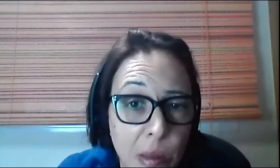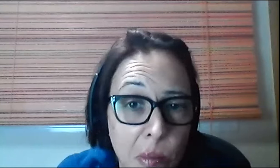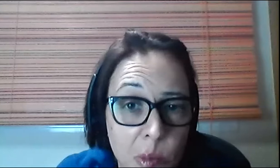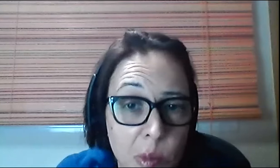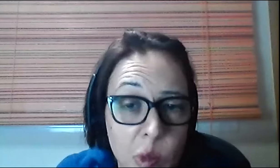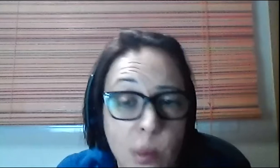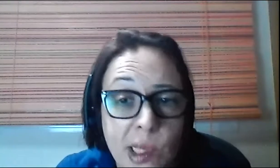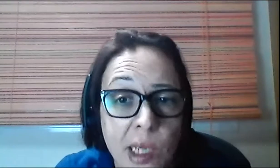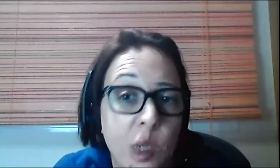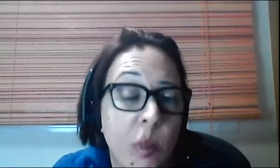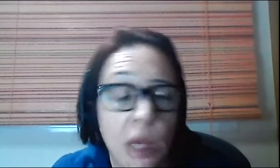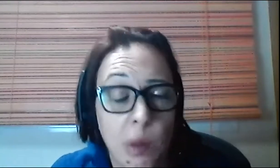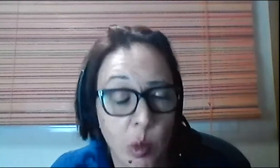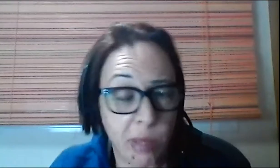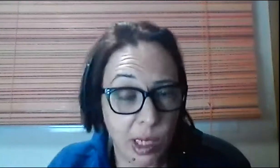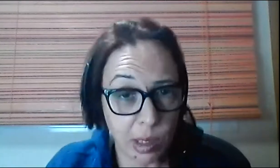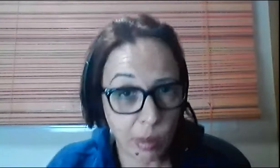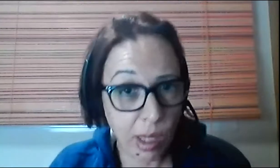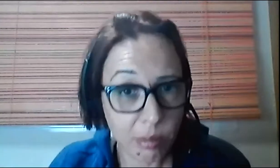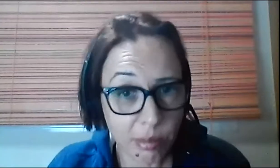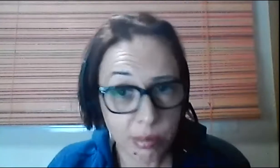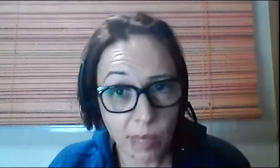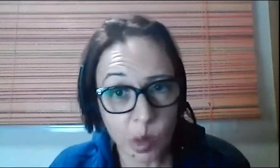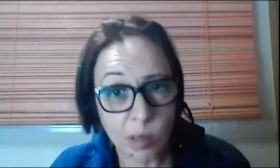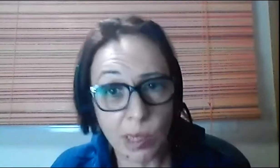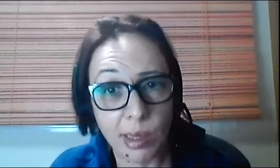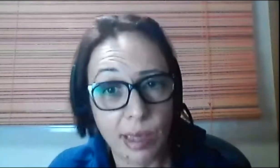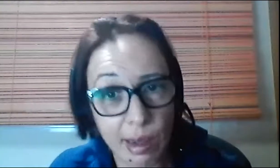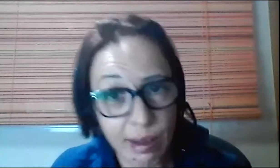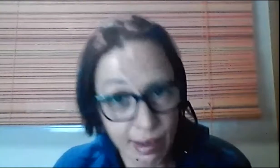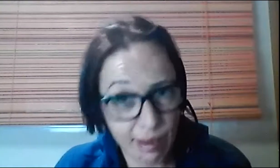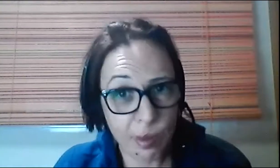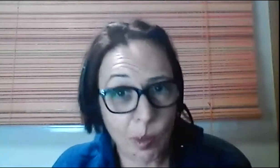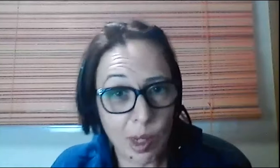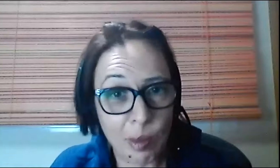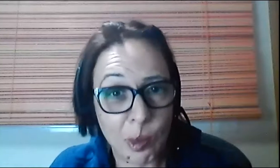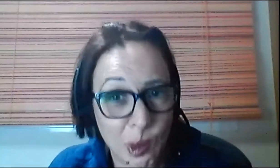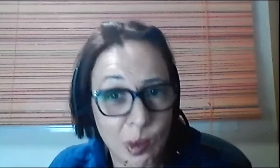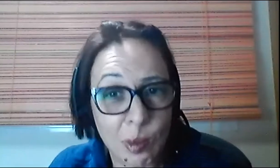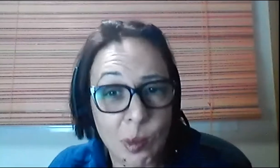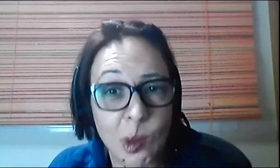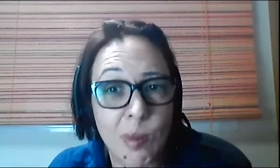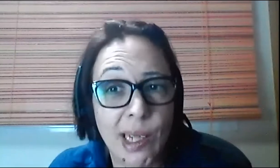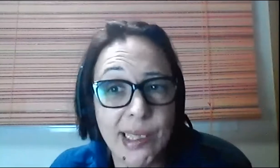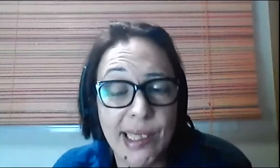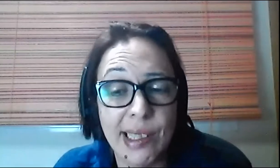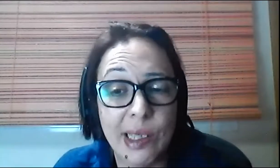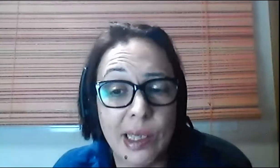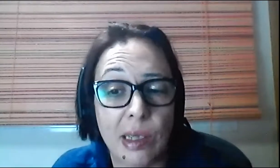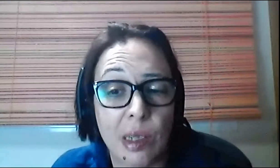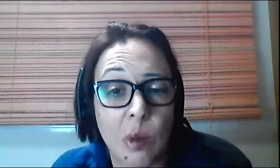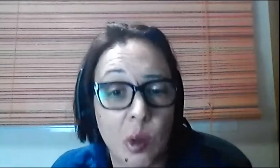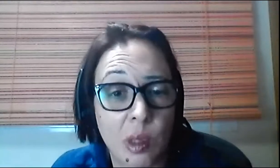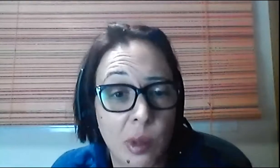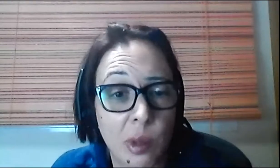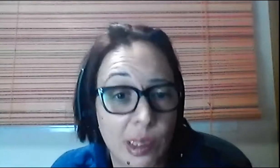solo piensan en que no van a madrugar para ir a trabajar, ¿vale? No se plantean mucho, mucho más